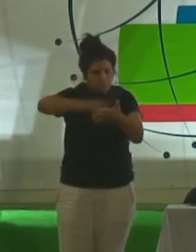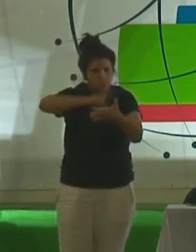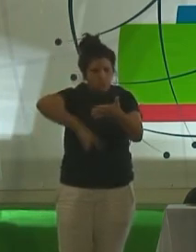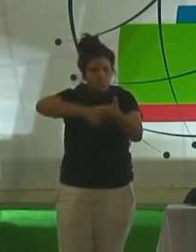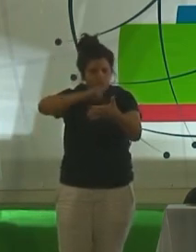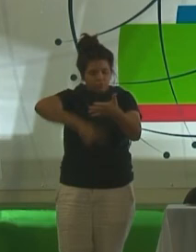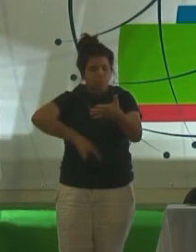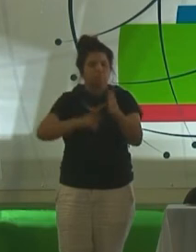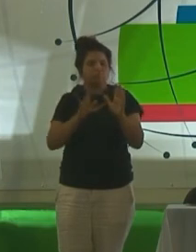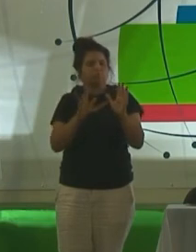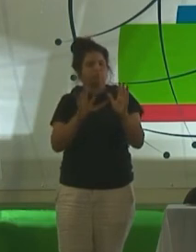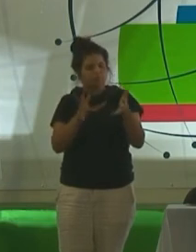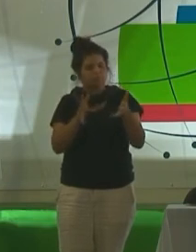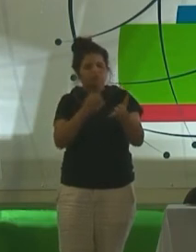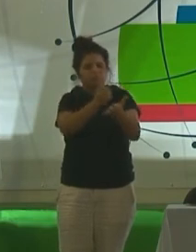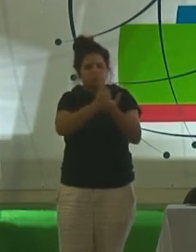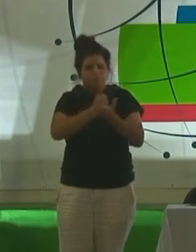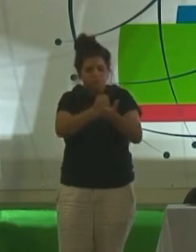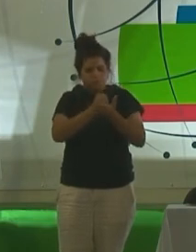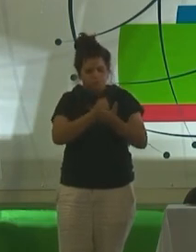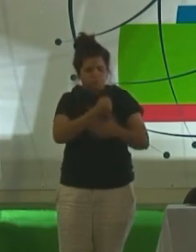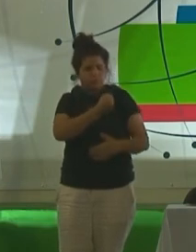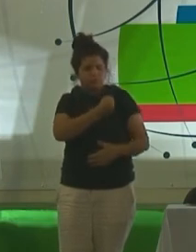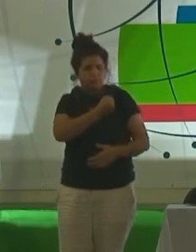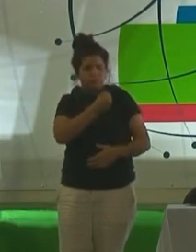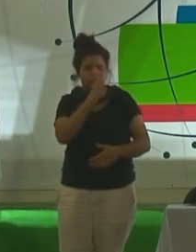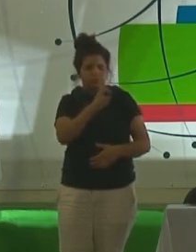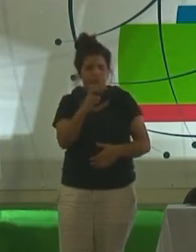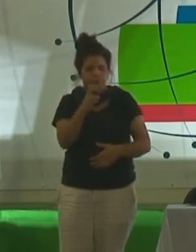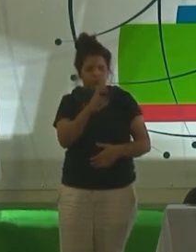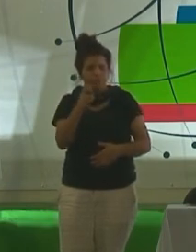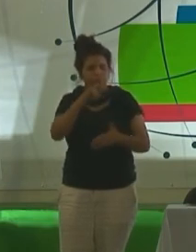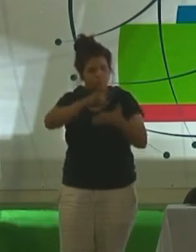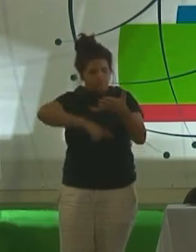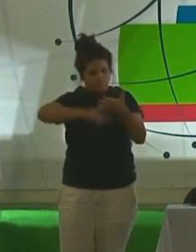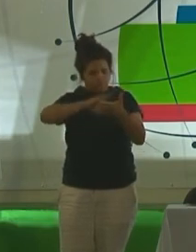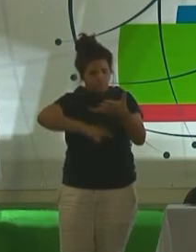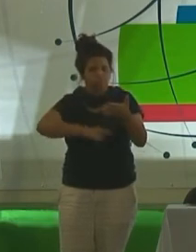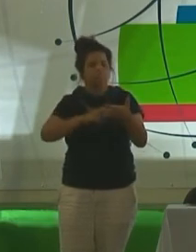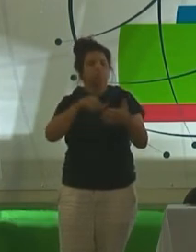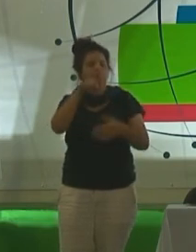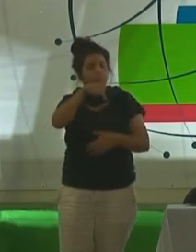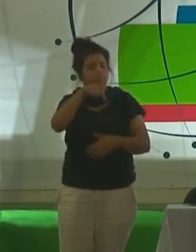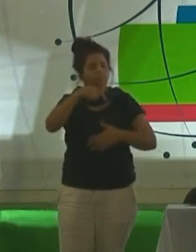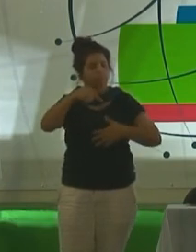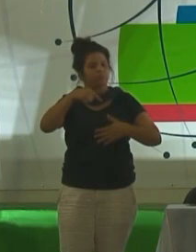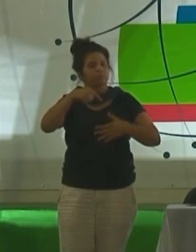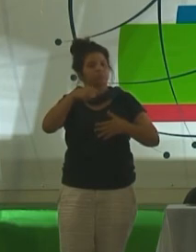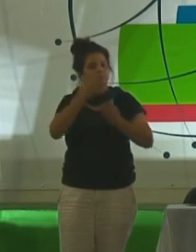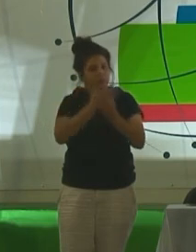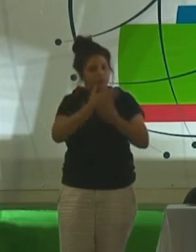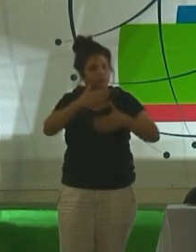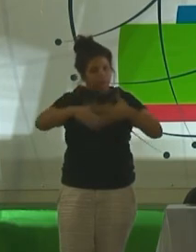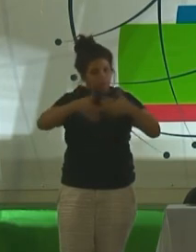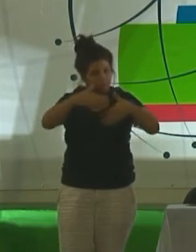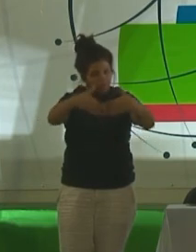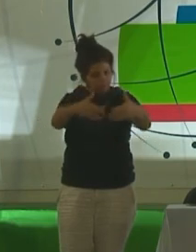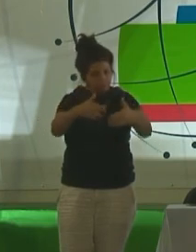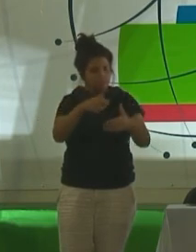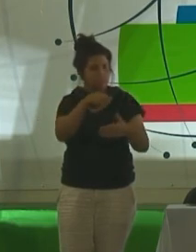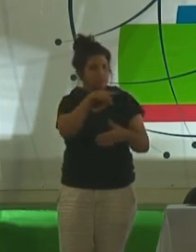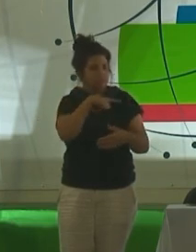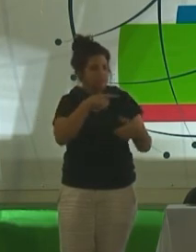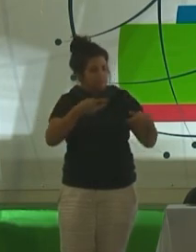né, para nos ajudar nos procedimentos de como os trabalhos possam ser desenvolvidos, né, a gente tem em